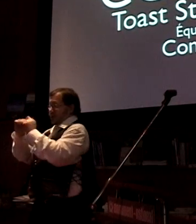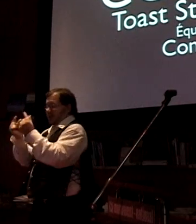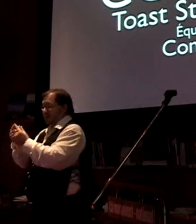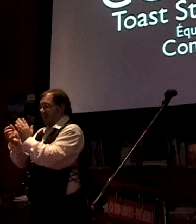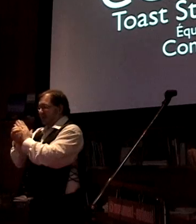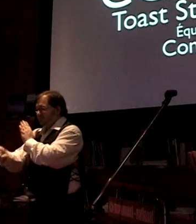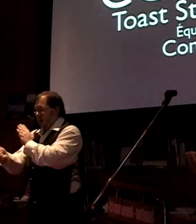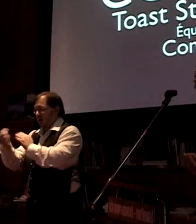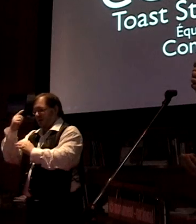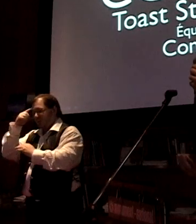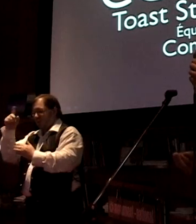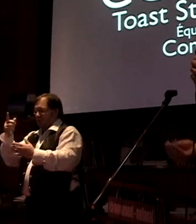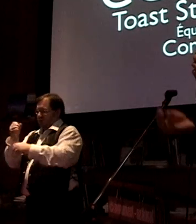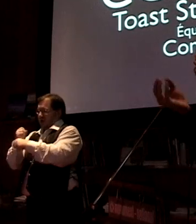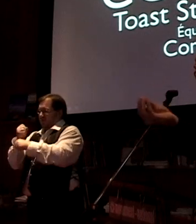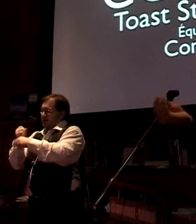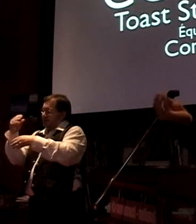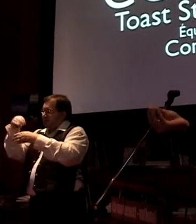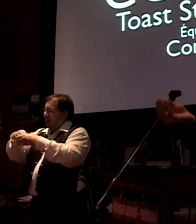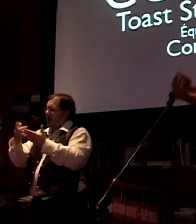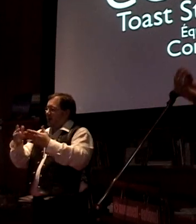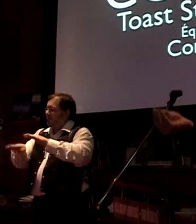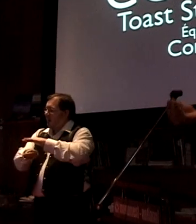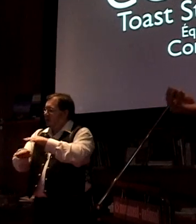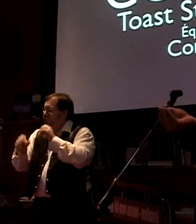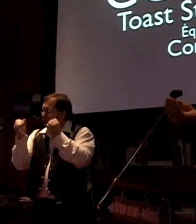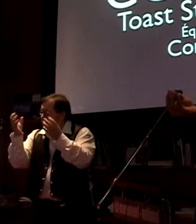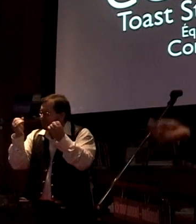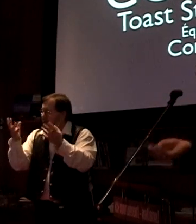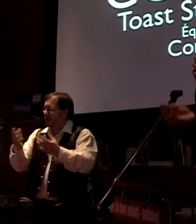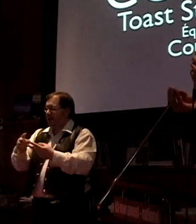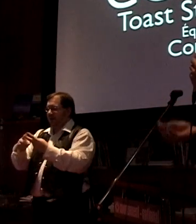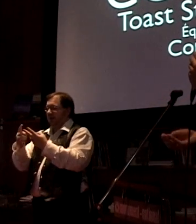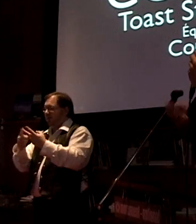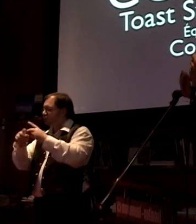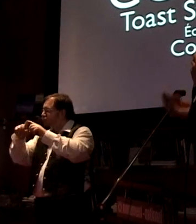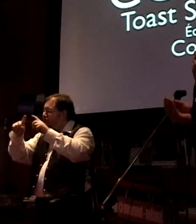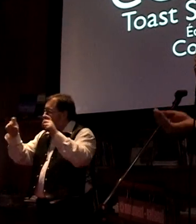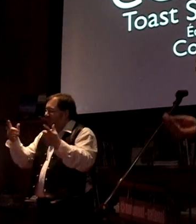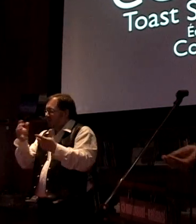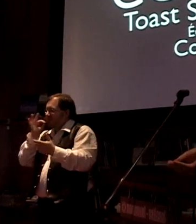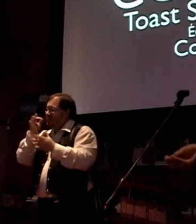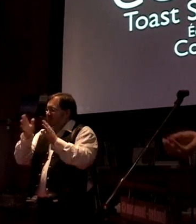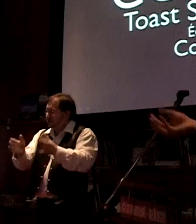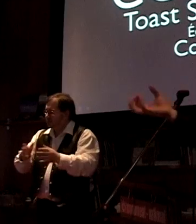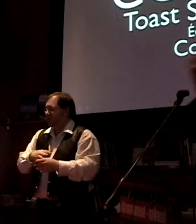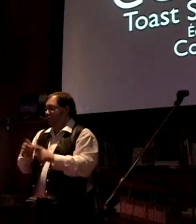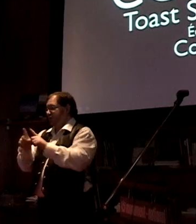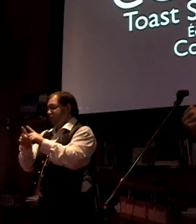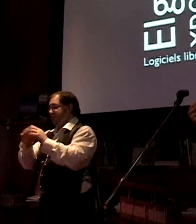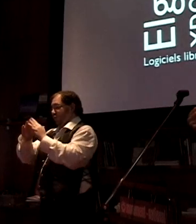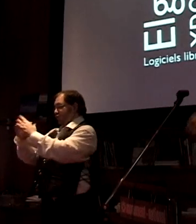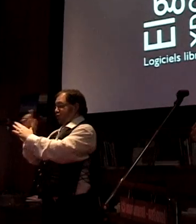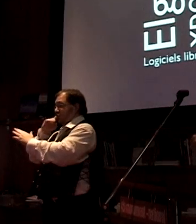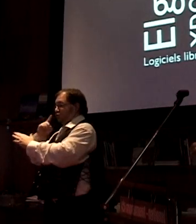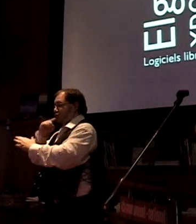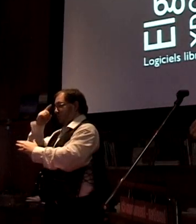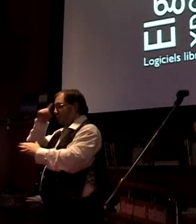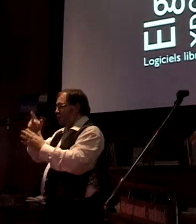même qui travaillent avec nous. Et après ça, on a mis à profit aussi énormément la communauté qui vient nous donner tout son feedback. On est en version